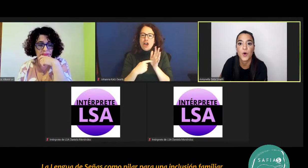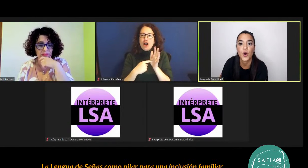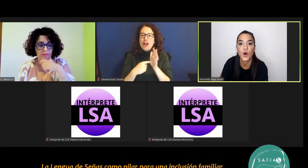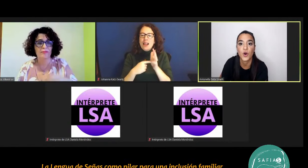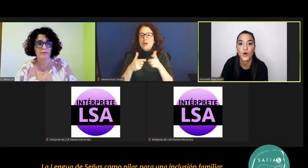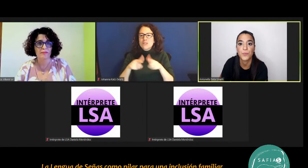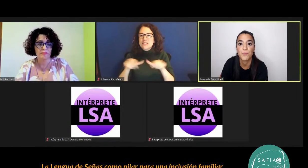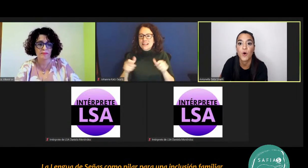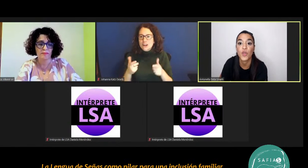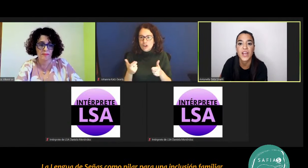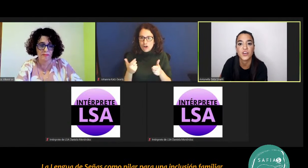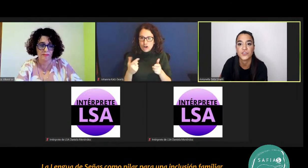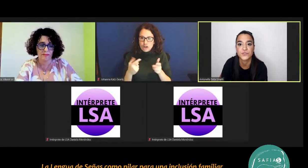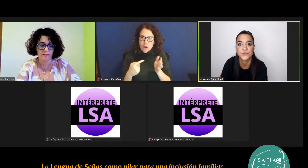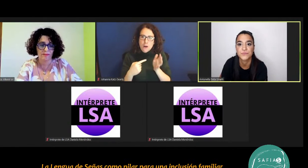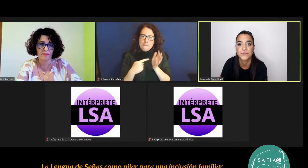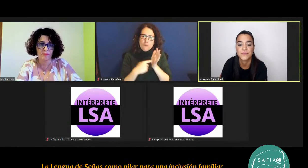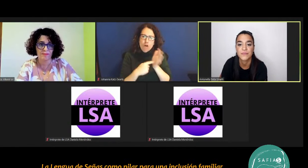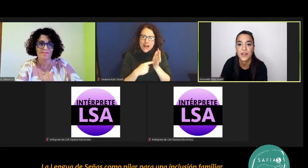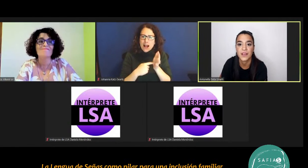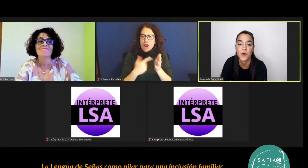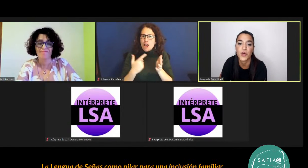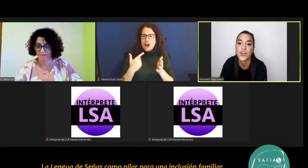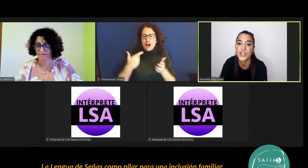funcionan como modelos